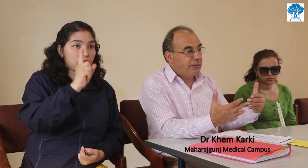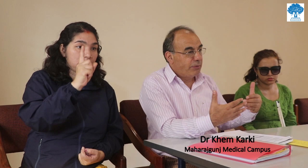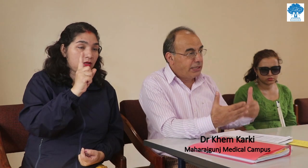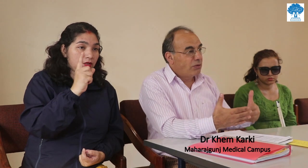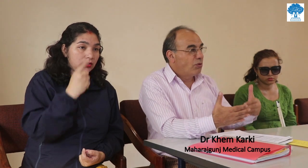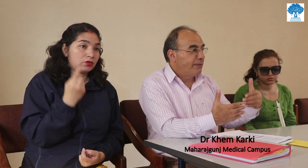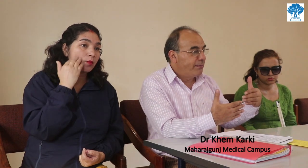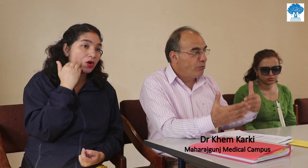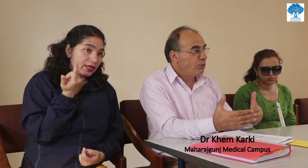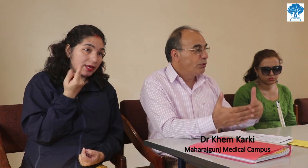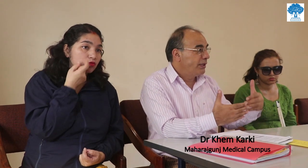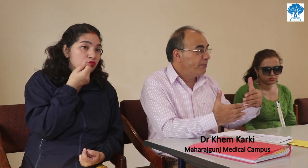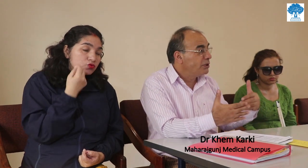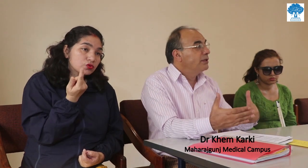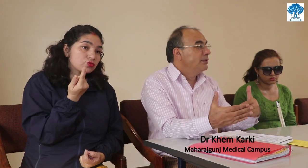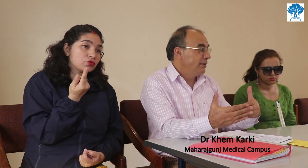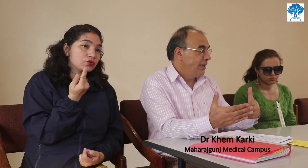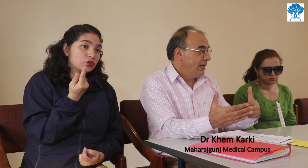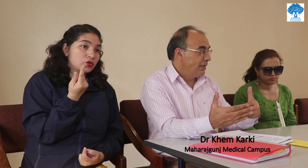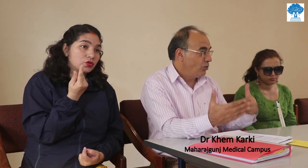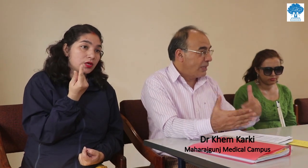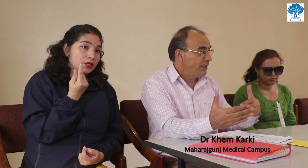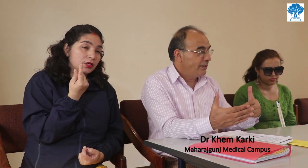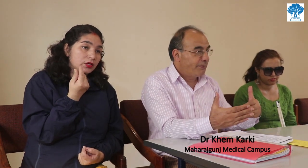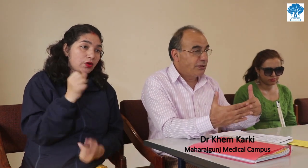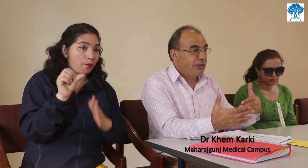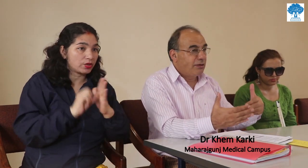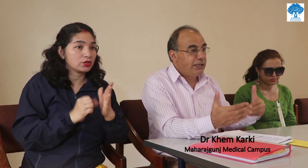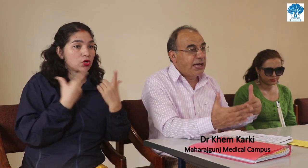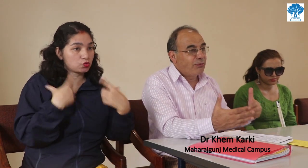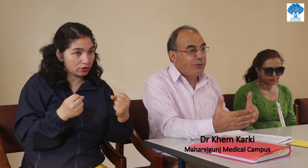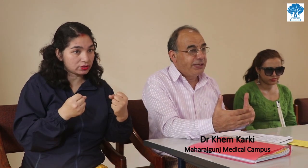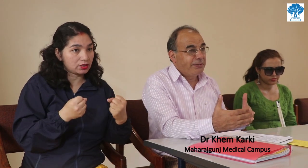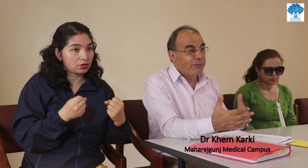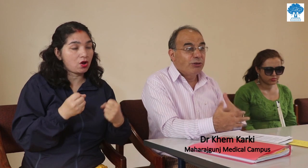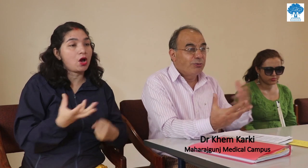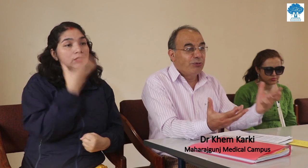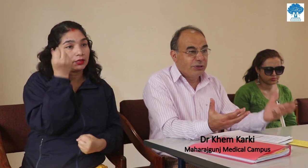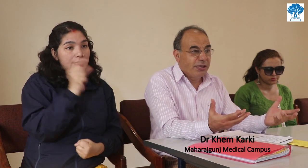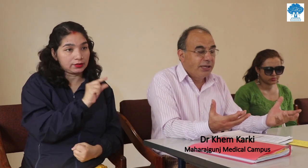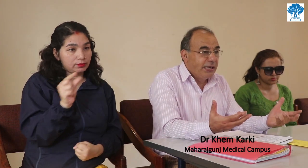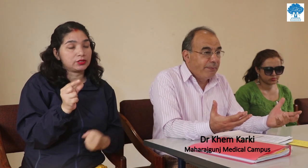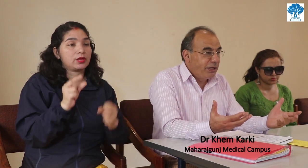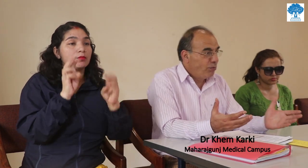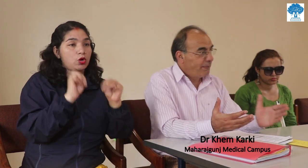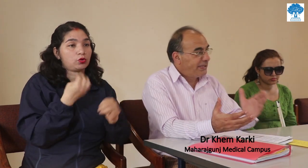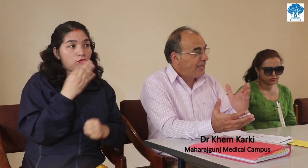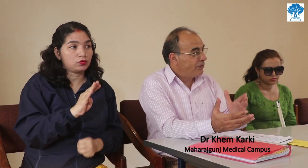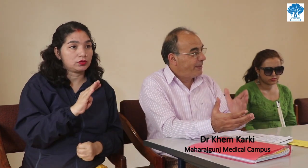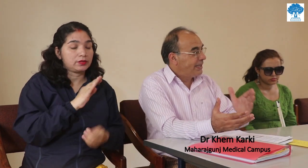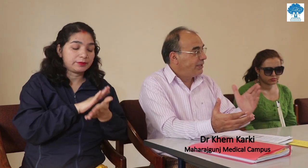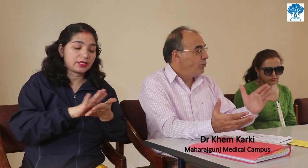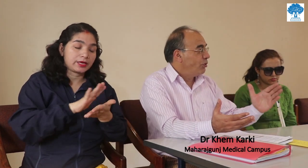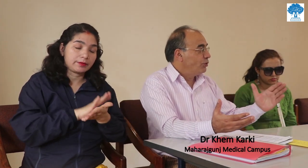चाहिँ महिलाको अथवा पुरुषको चाहिँ प्रजनन स्वास्थ्य र प्रजनन अधिकारको विषय पनि महत्त्वपूर्ण हुन्छ भन्ने कुरा